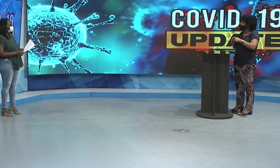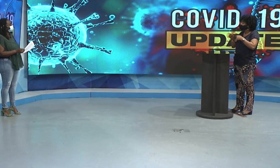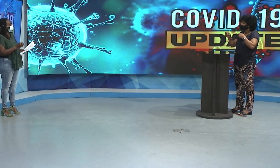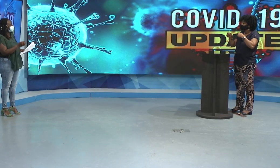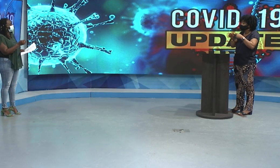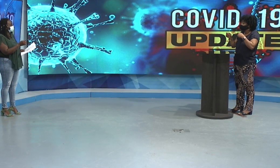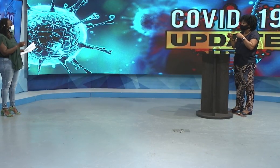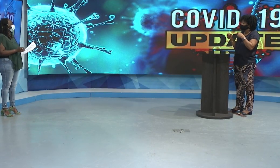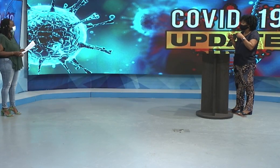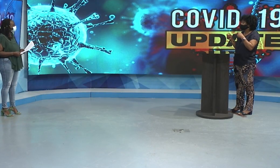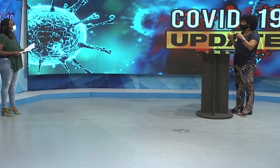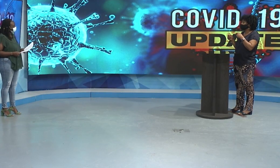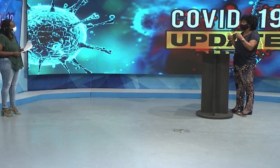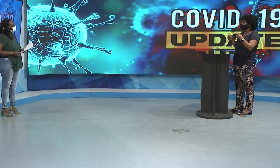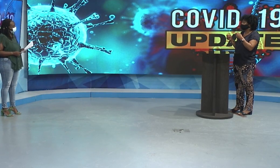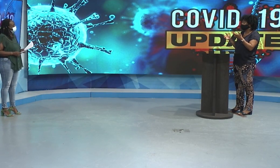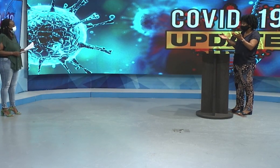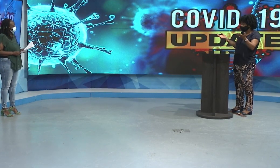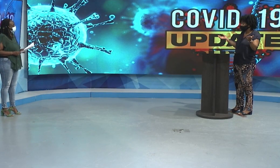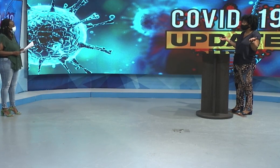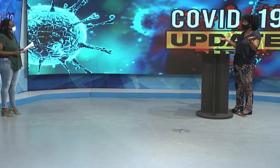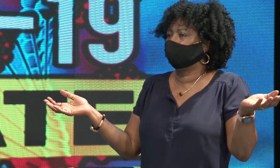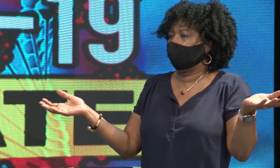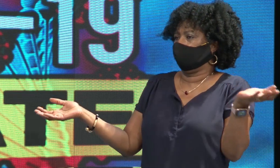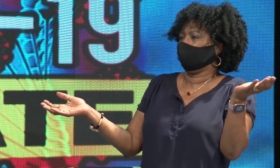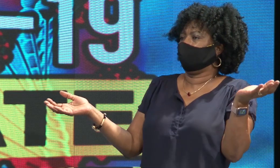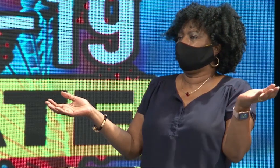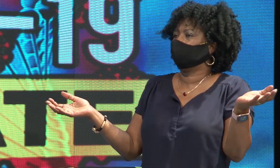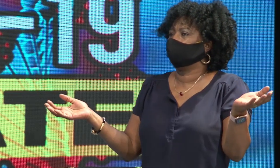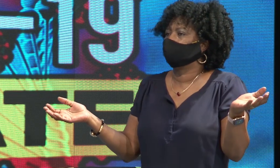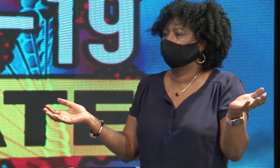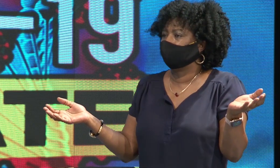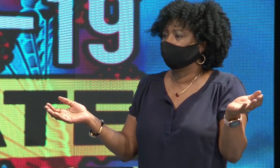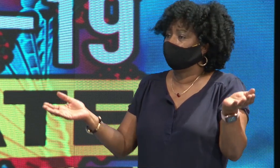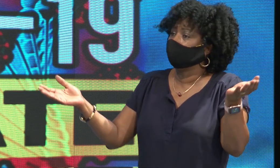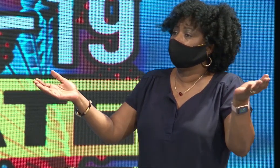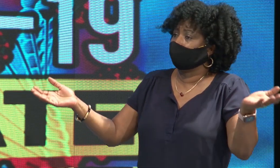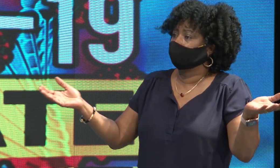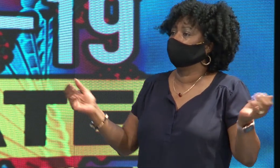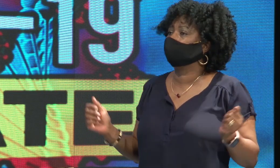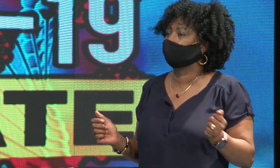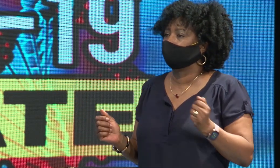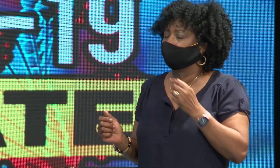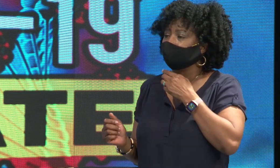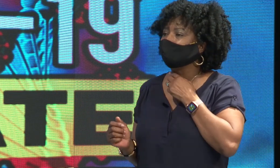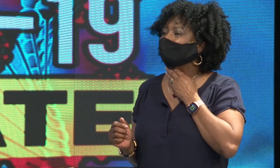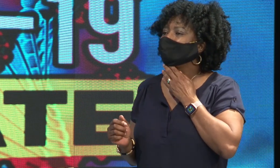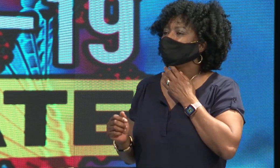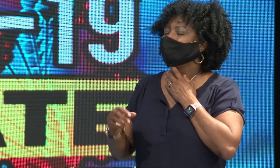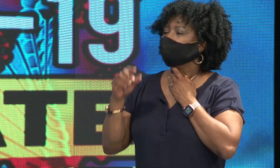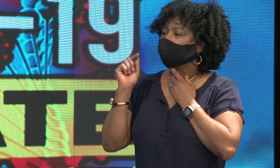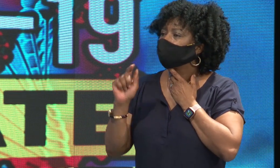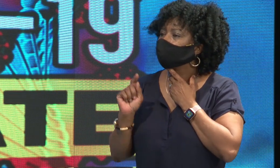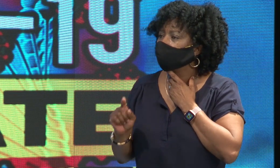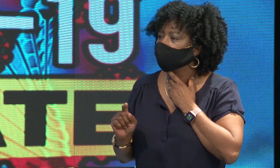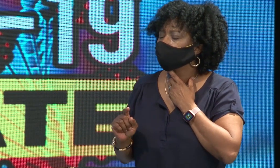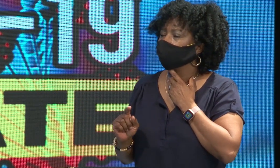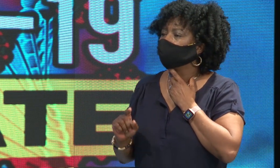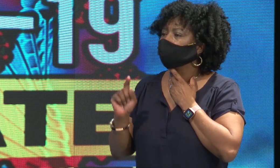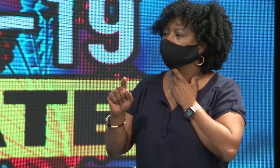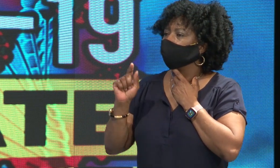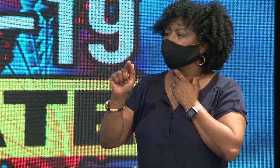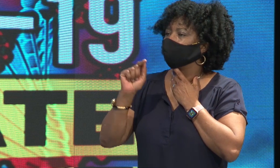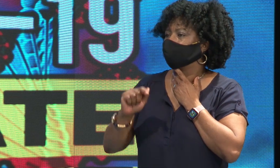is gewoon die transmissie. Het is, mensen zullen zich afvragen, waarom ben jij niet thuis gebleven? Nou, laat me gelijk het antwoord geven. Ja. Omdat